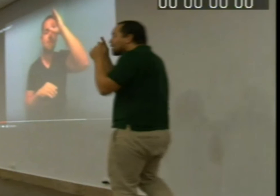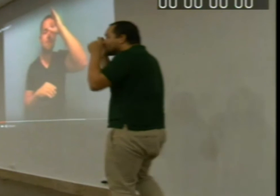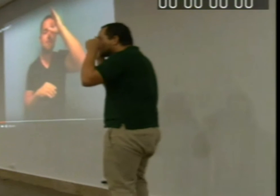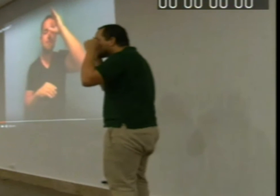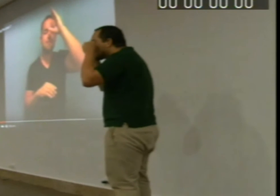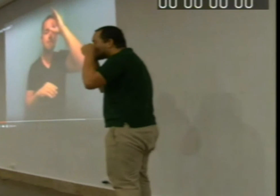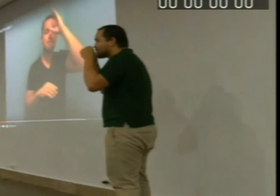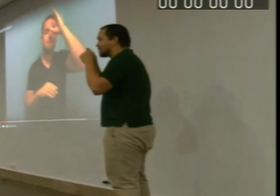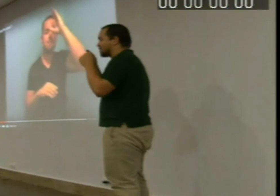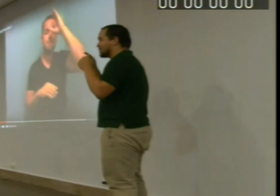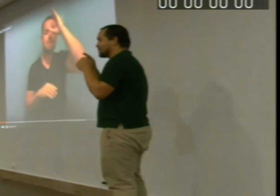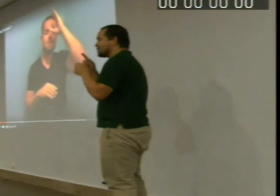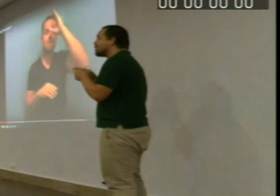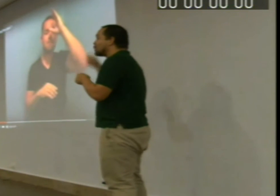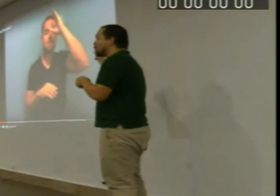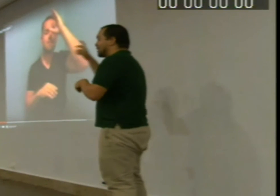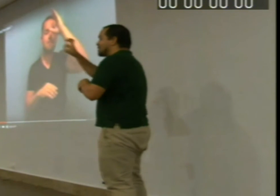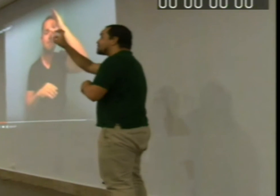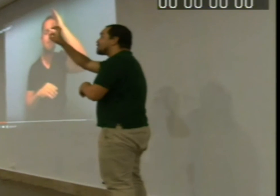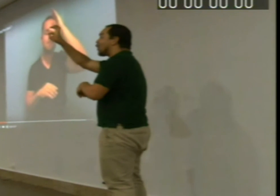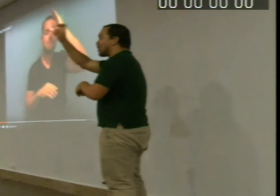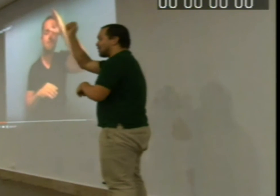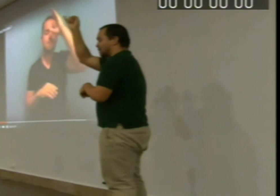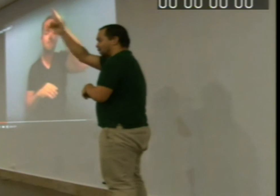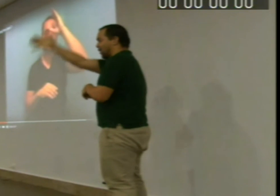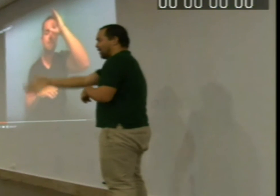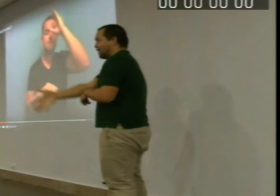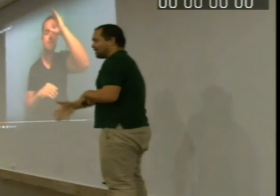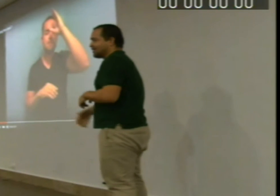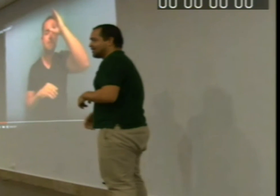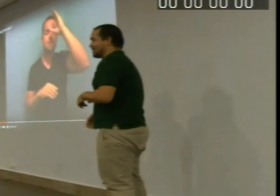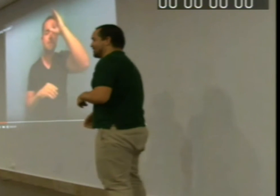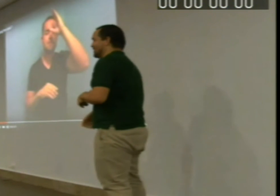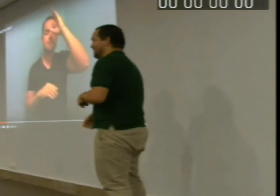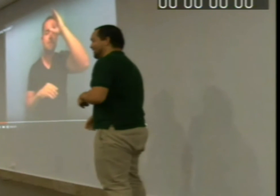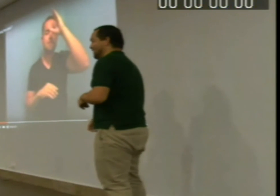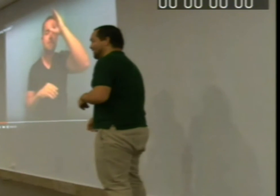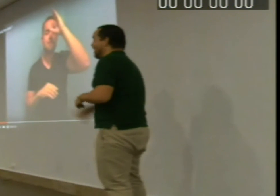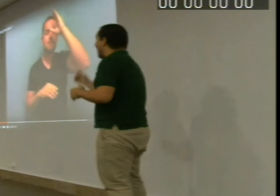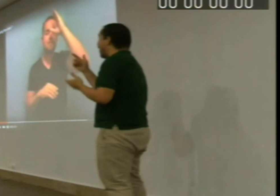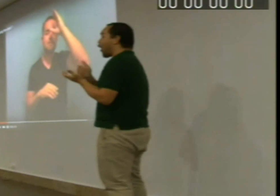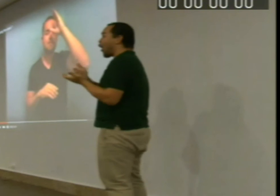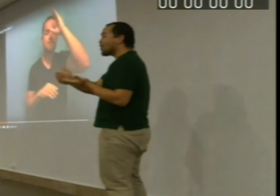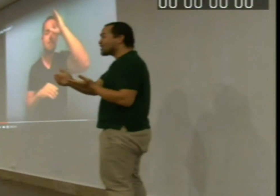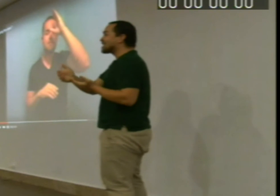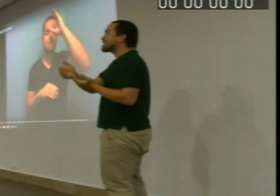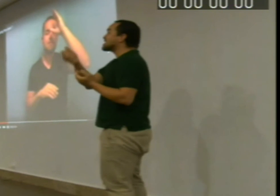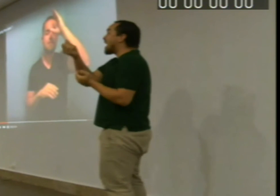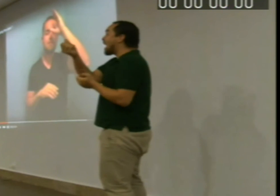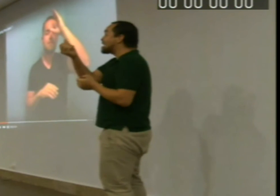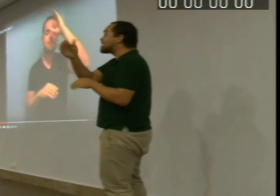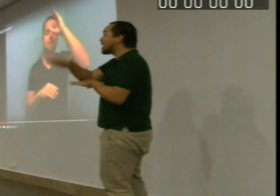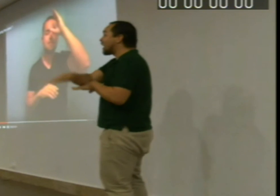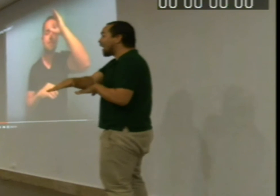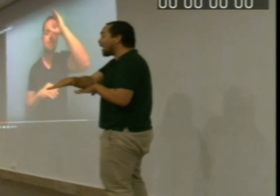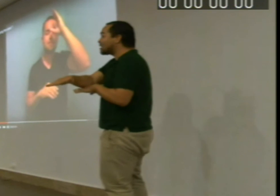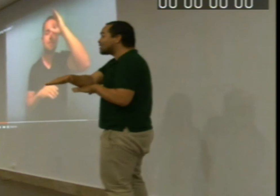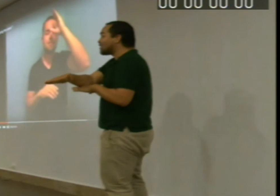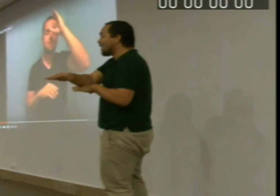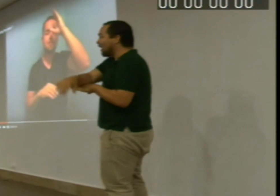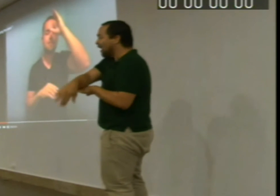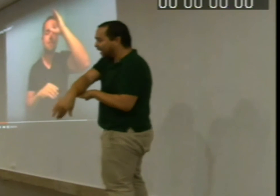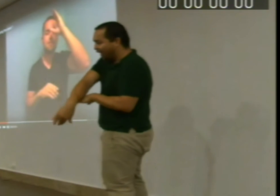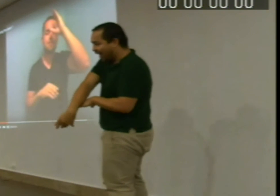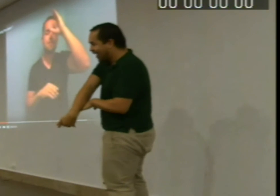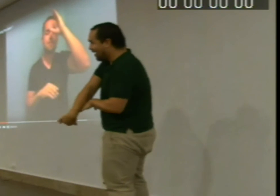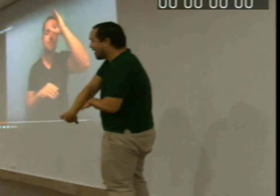parece que quase fechando os olhos porque são 5 da madrugada eu comecei eram 6 da